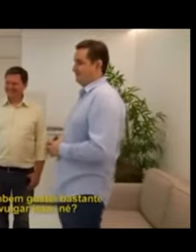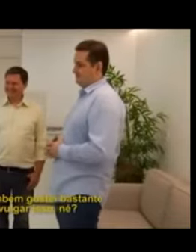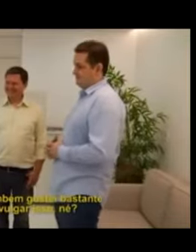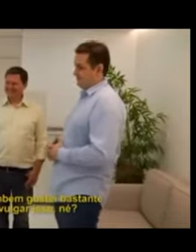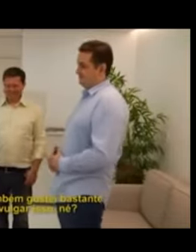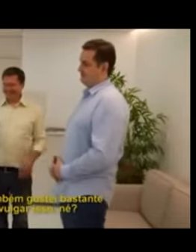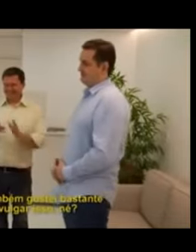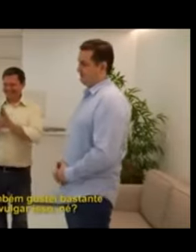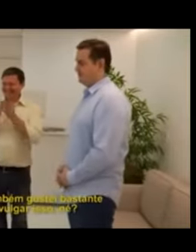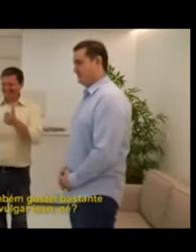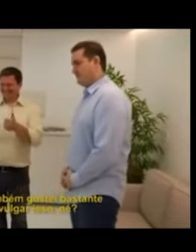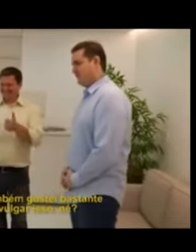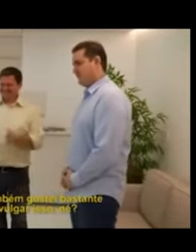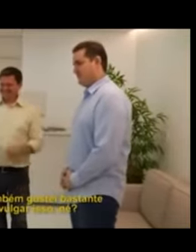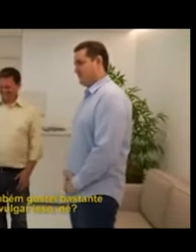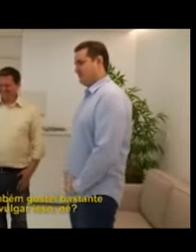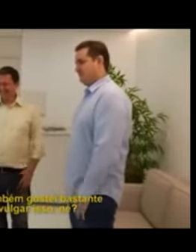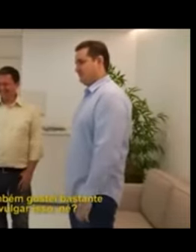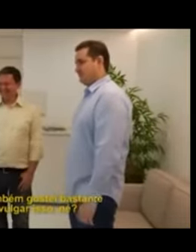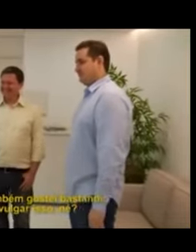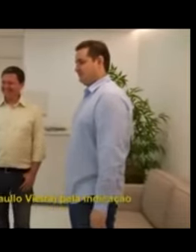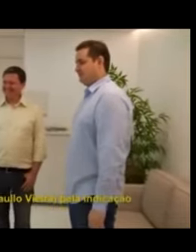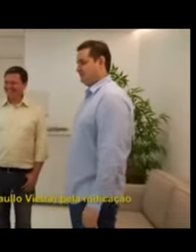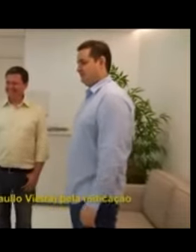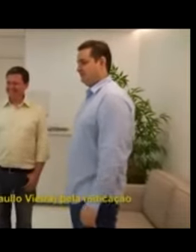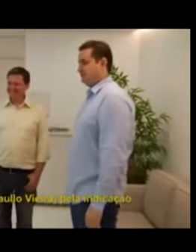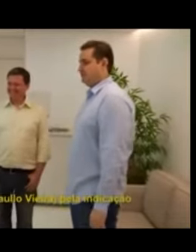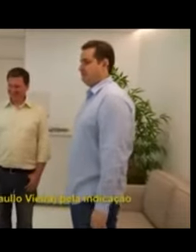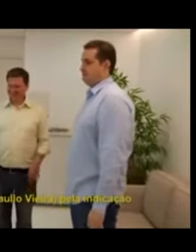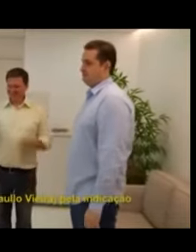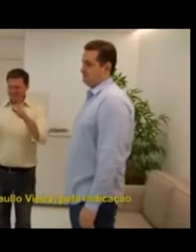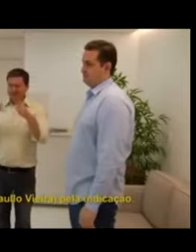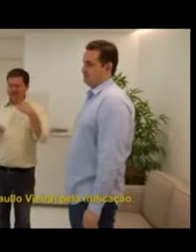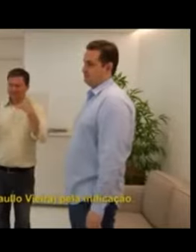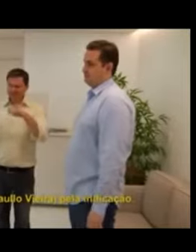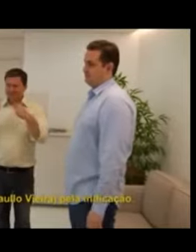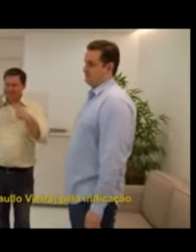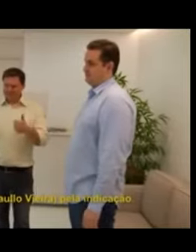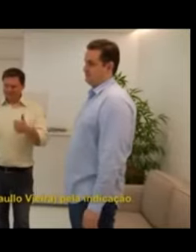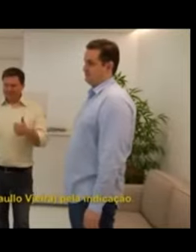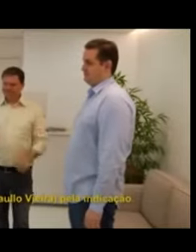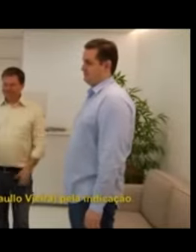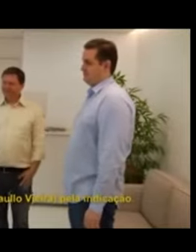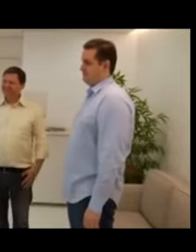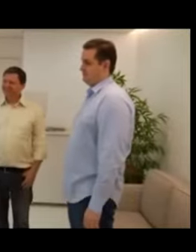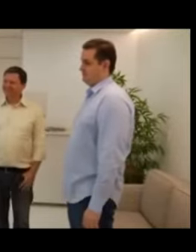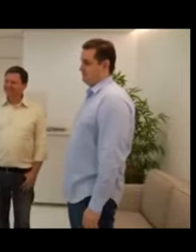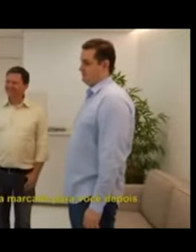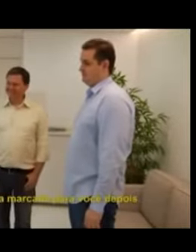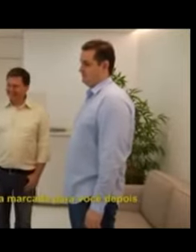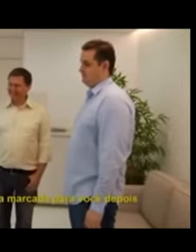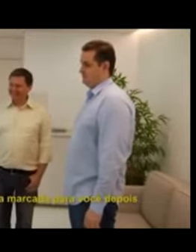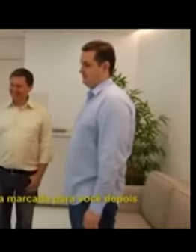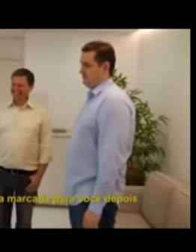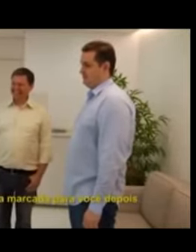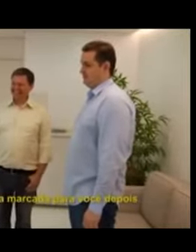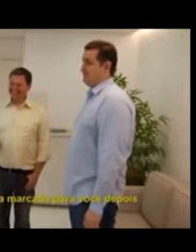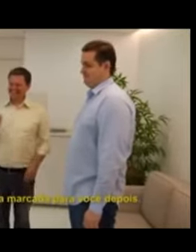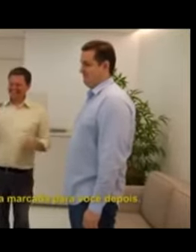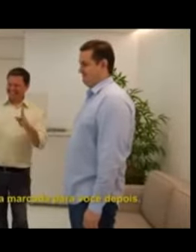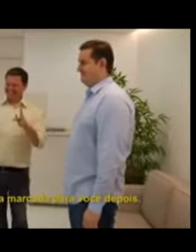Obrigada, eu também gostei bastante. Vamos divulgar isso, né? E obrigado você, PV, pela indicação. Eu já